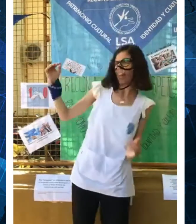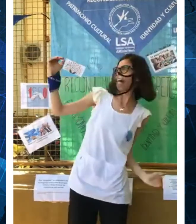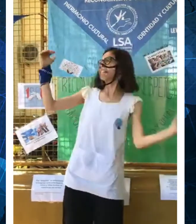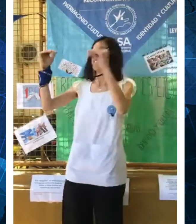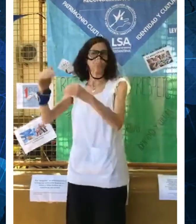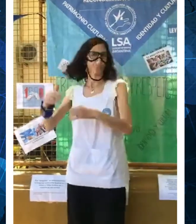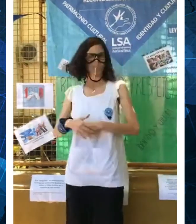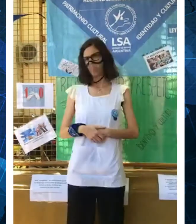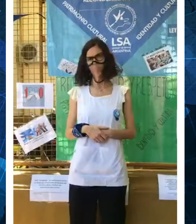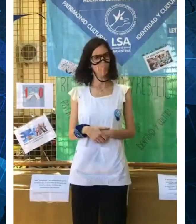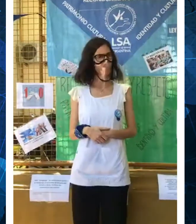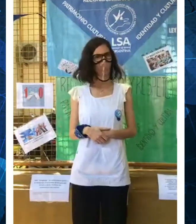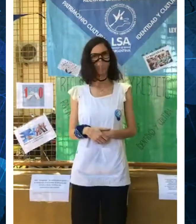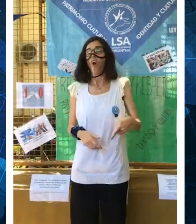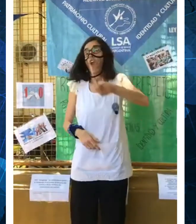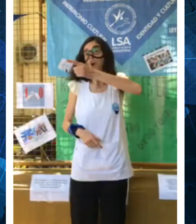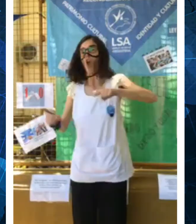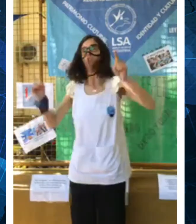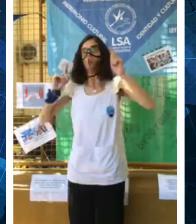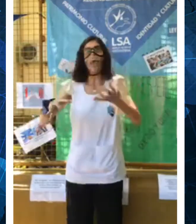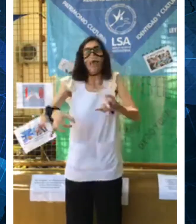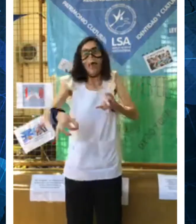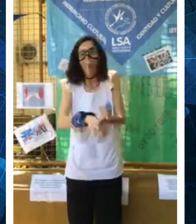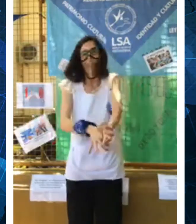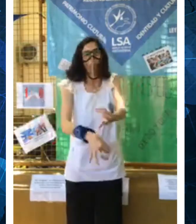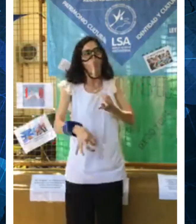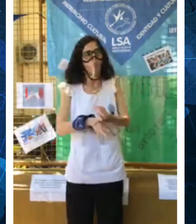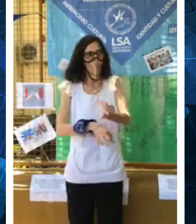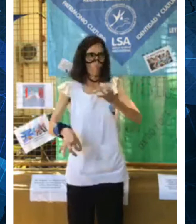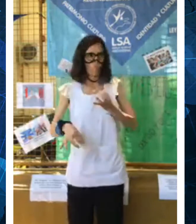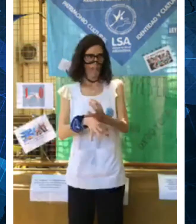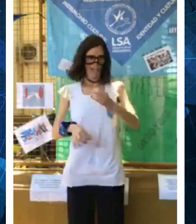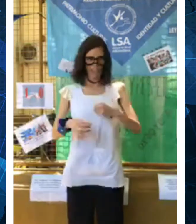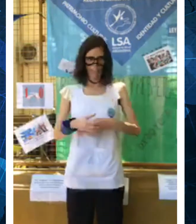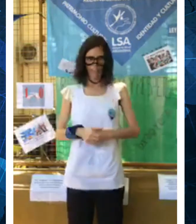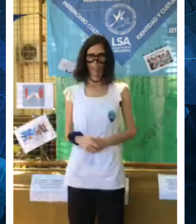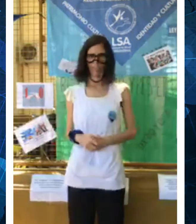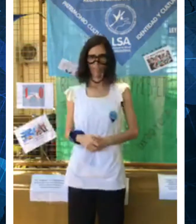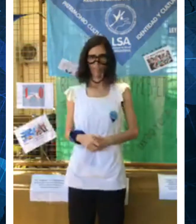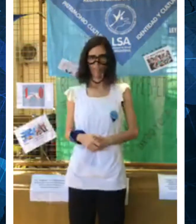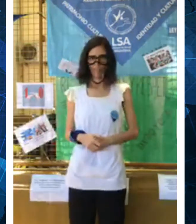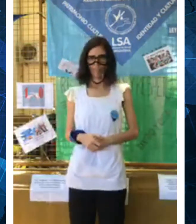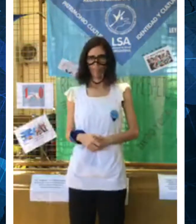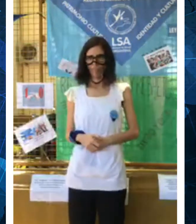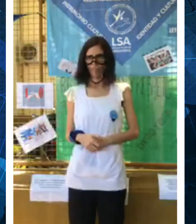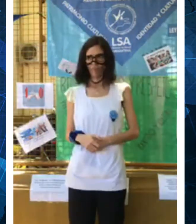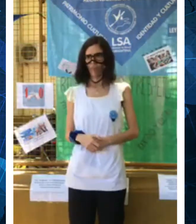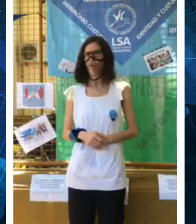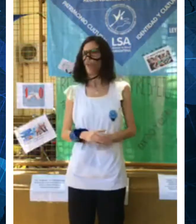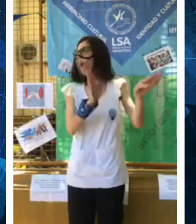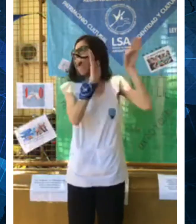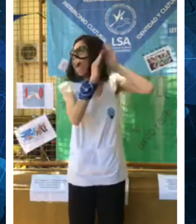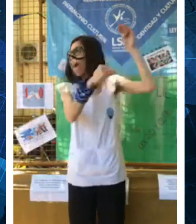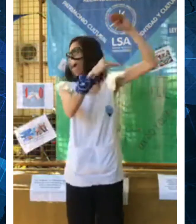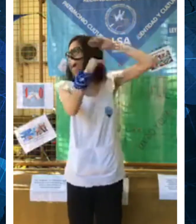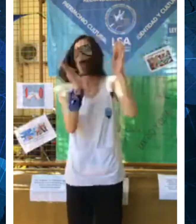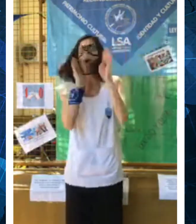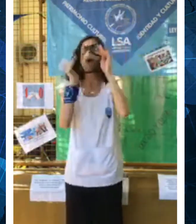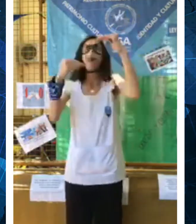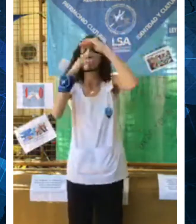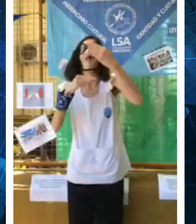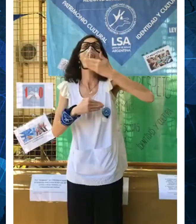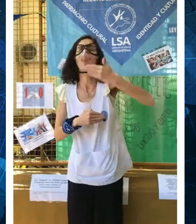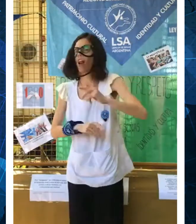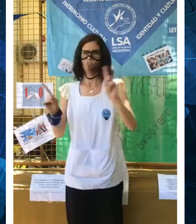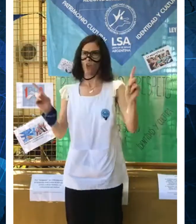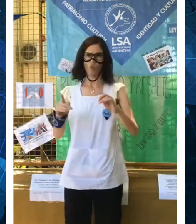difícil, la búsqueda no tiene que ser buscar este tipo de igualdad. Lo que nosotros hablamos es de educar,